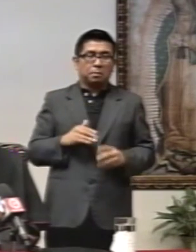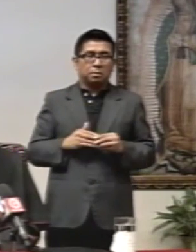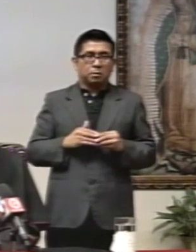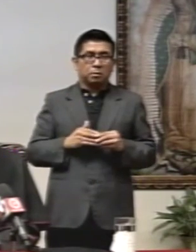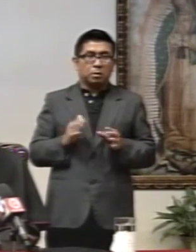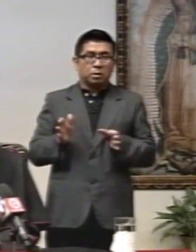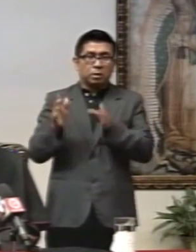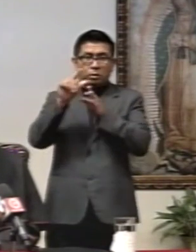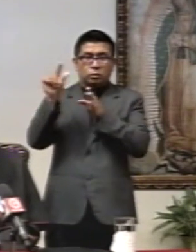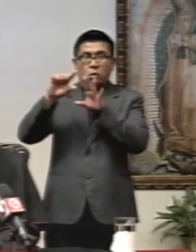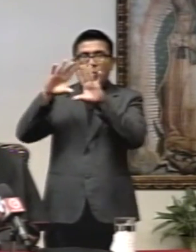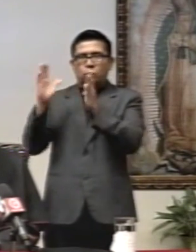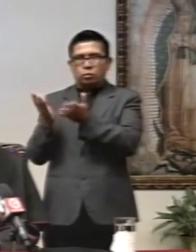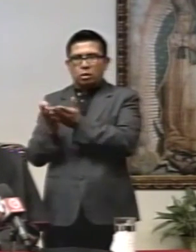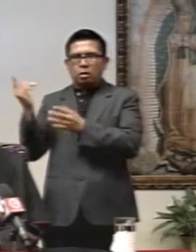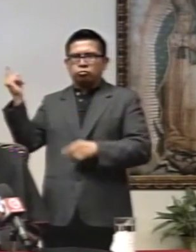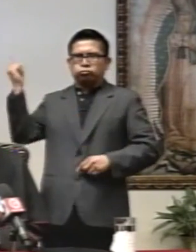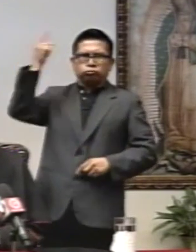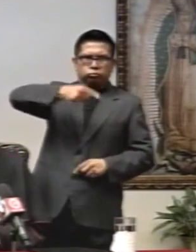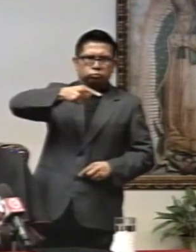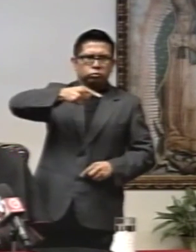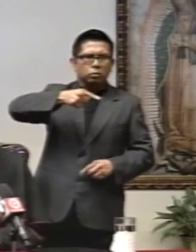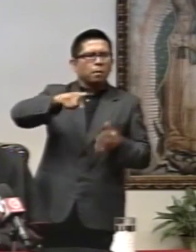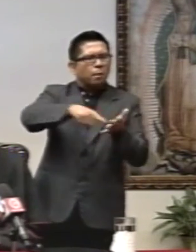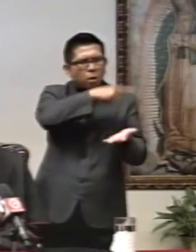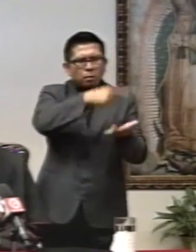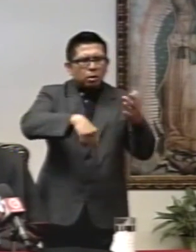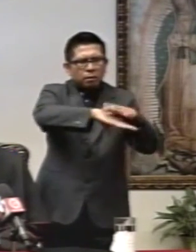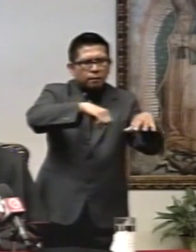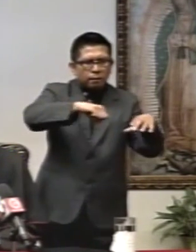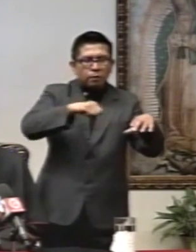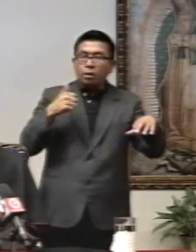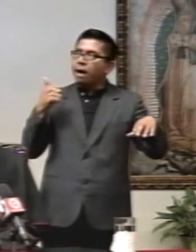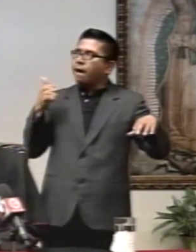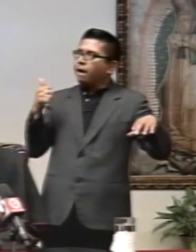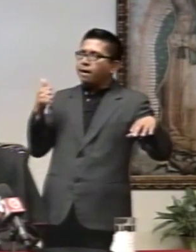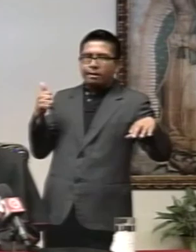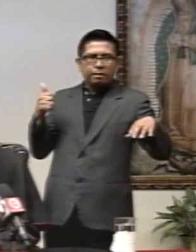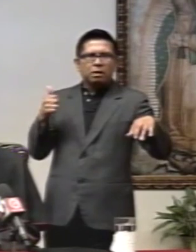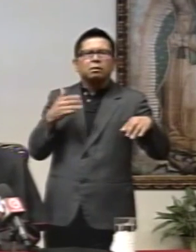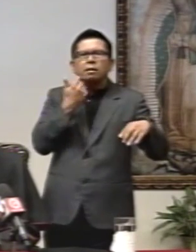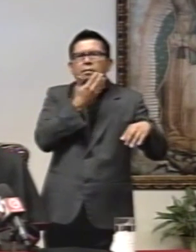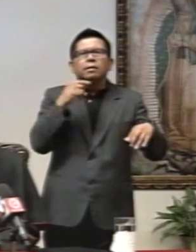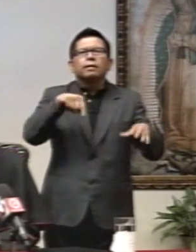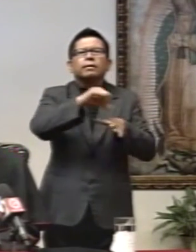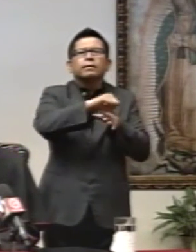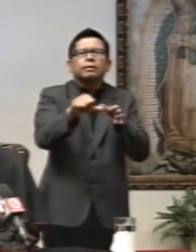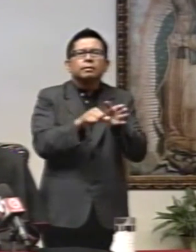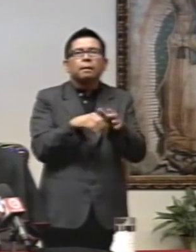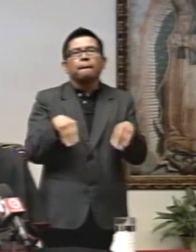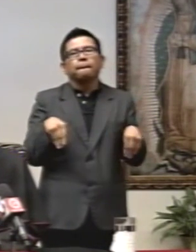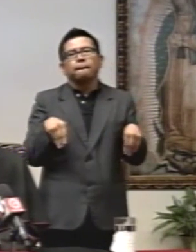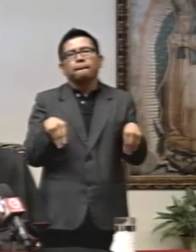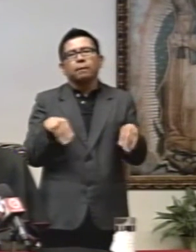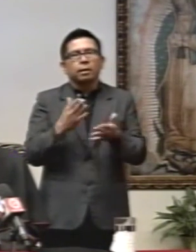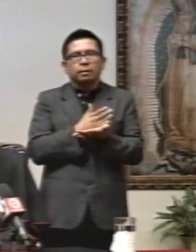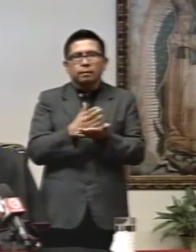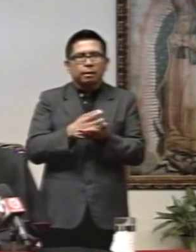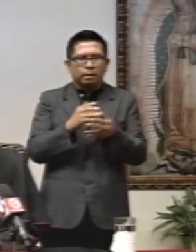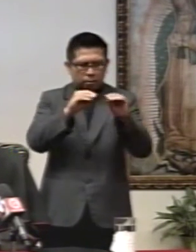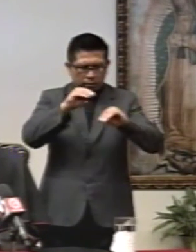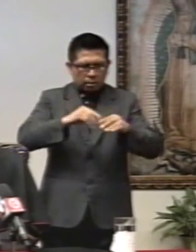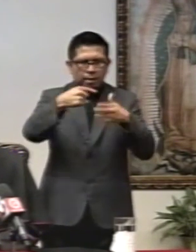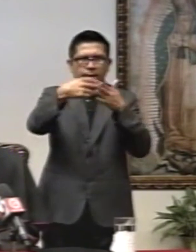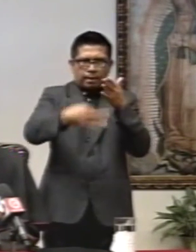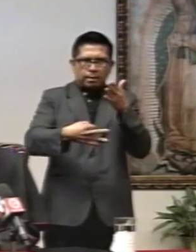falló de esa manera tan positiva para el país, ¿por qué el país no es capaz de dictar una